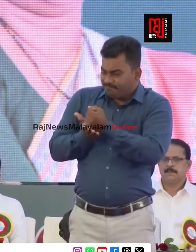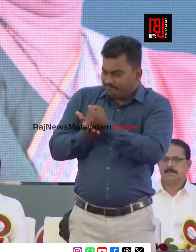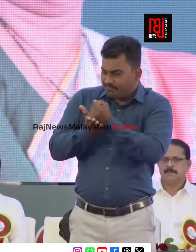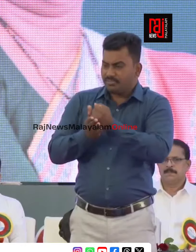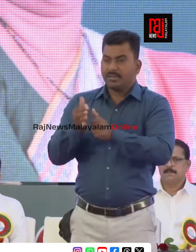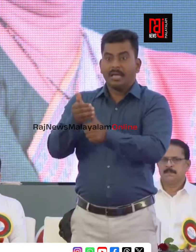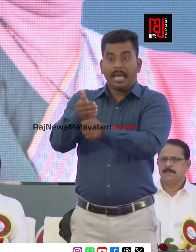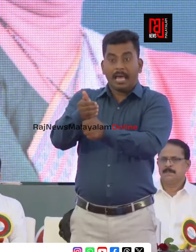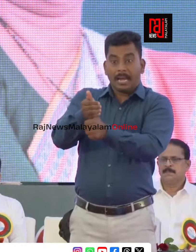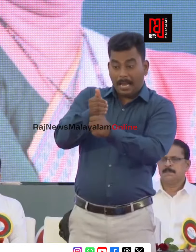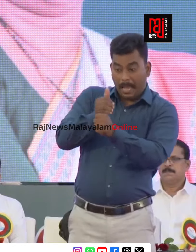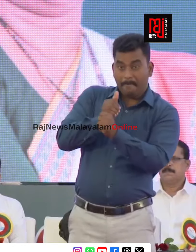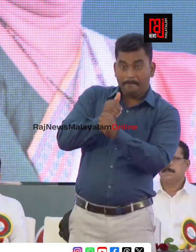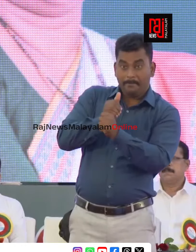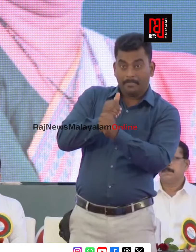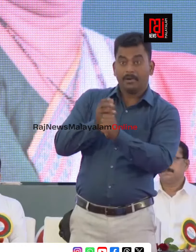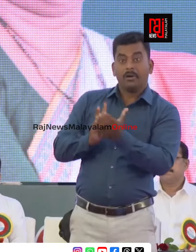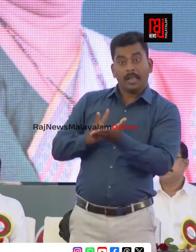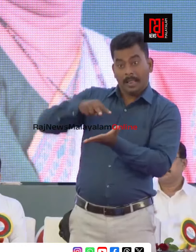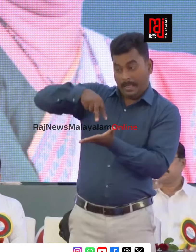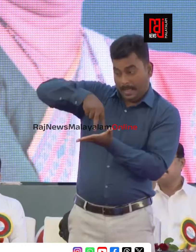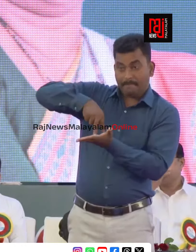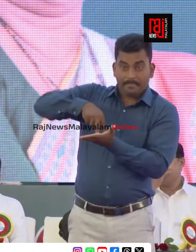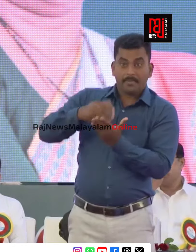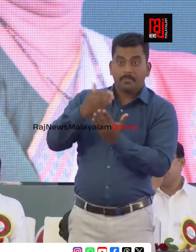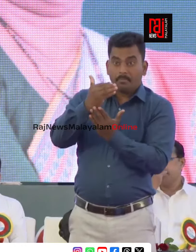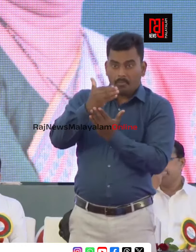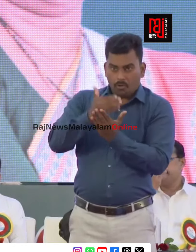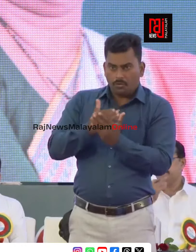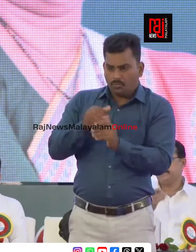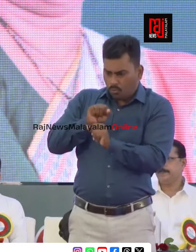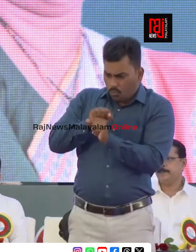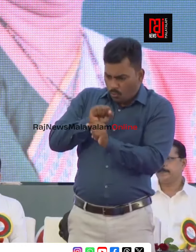വരെയുള്ള സേവനങ്ങൾ ലഭ്യമാക്കി വരുന്നുണ്ട്.